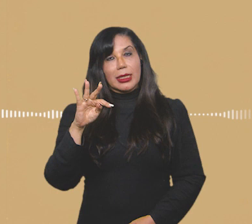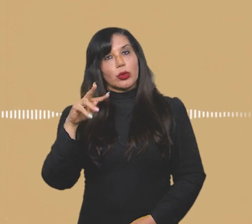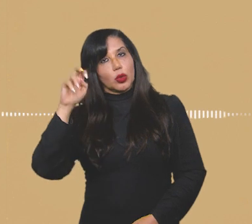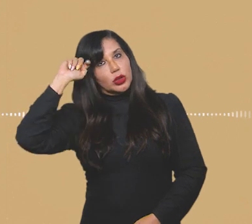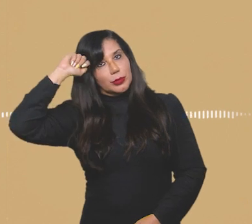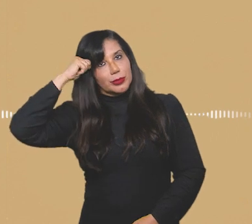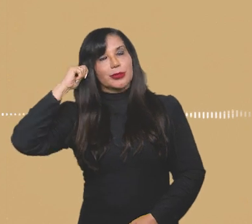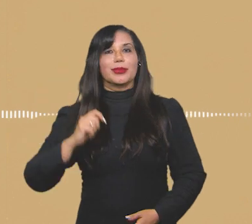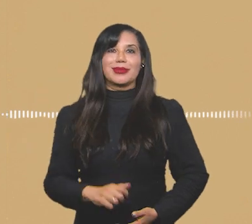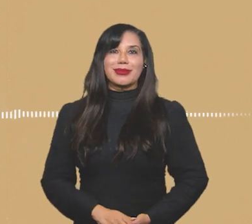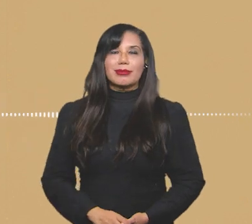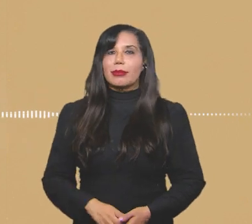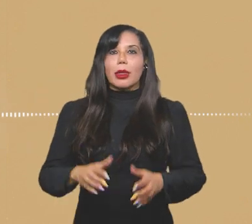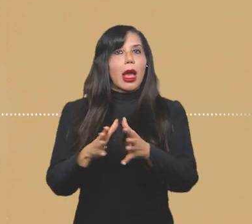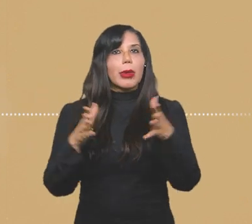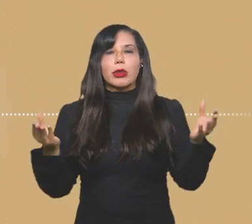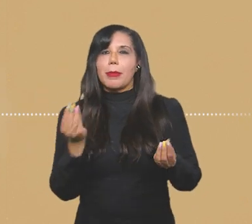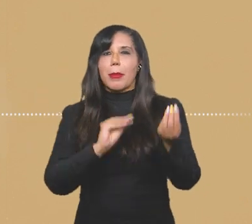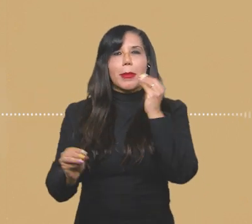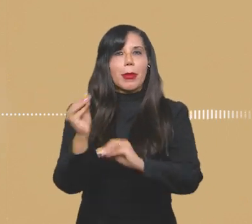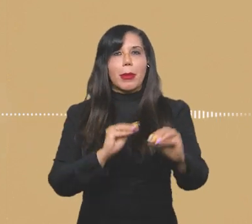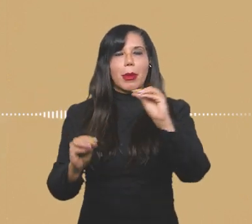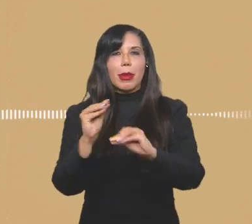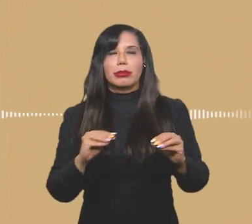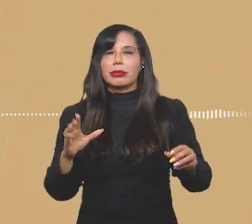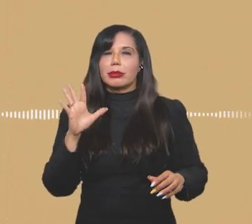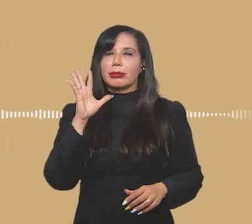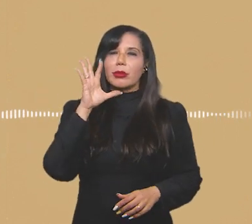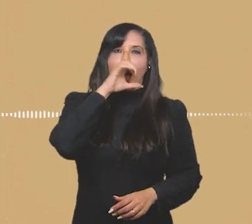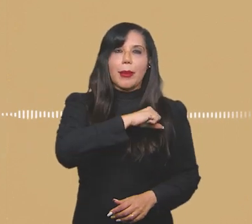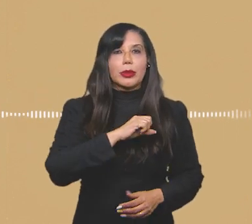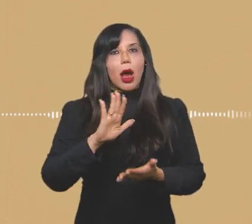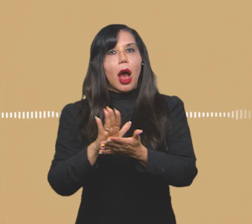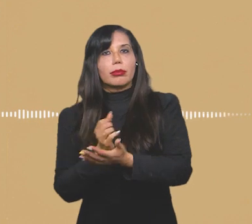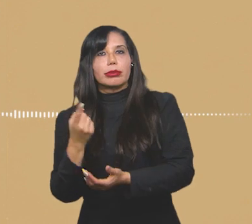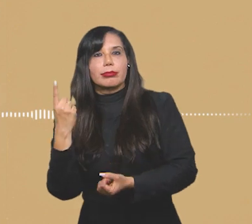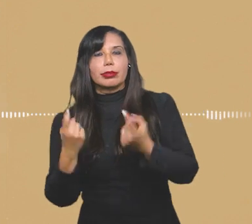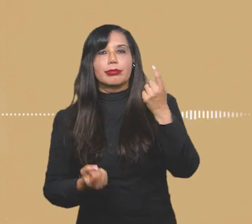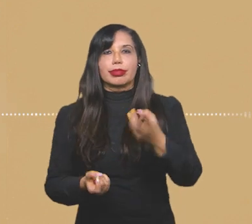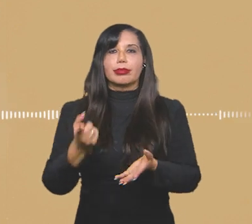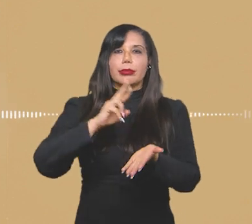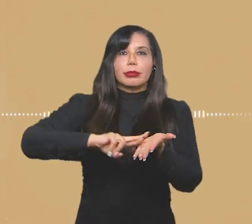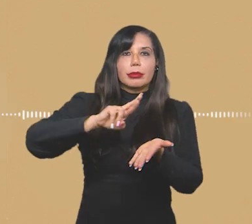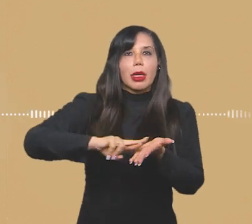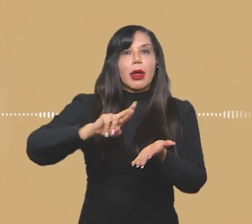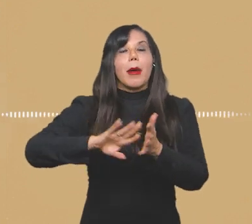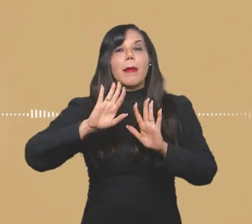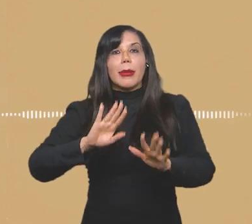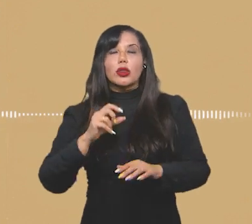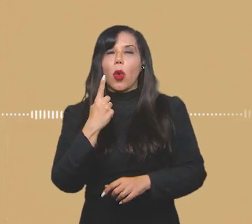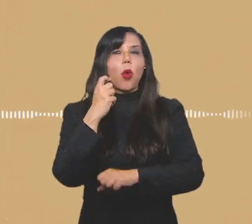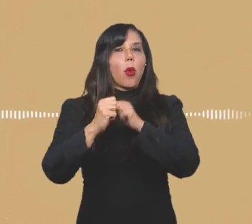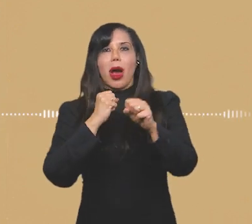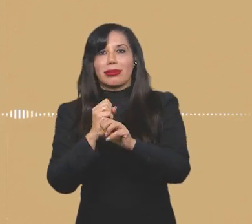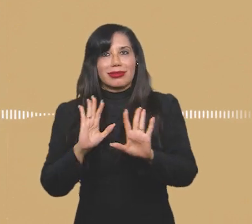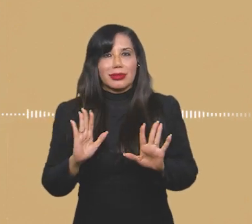surgindo. A maioria das publicações teve vida curta. Em alguns casos, foram poucas edições, não indo além do primeiro